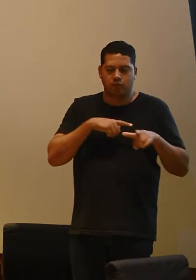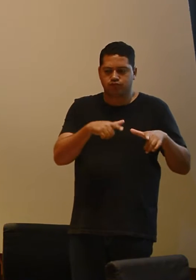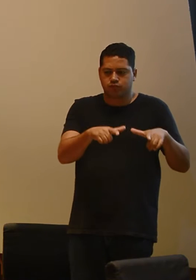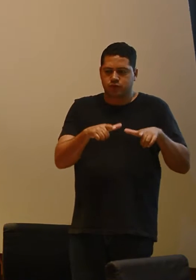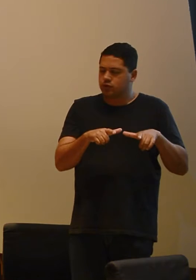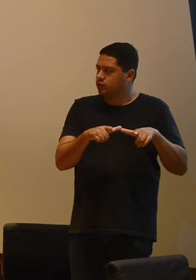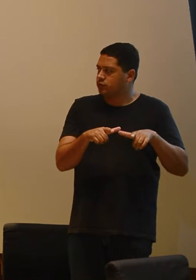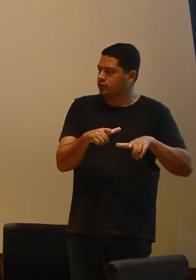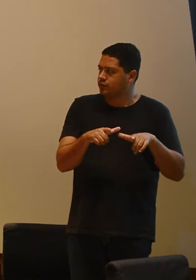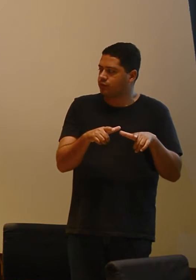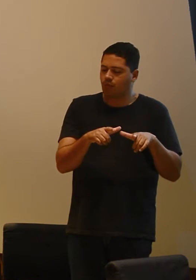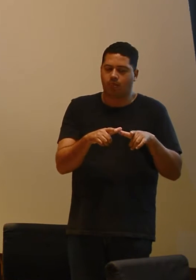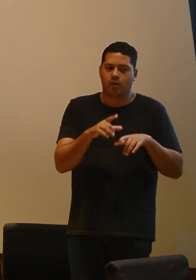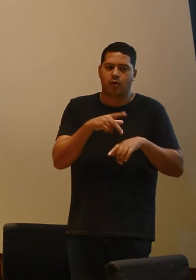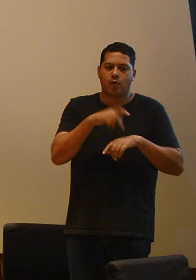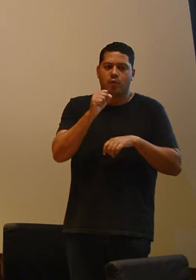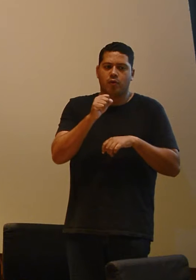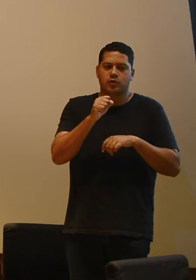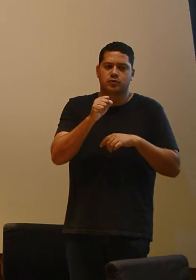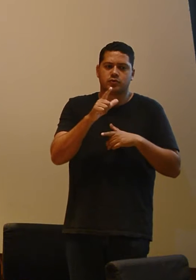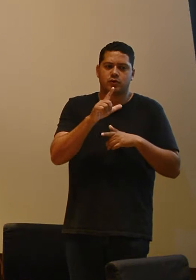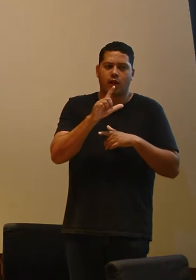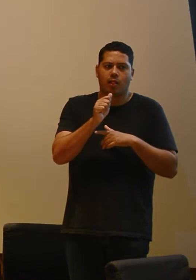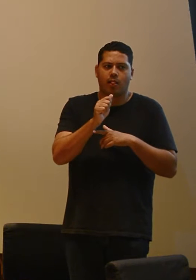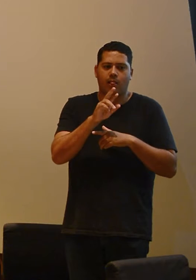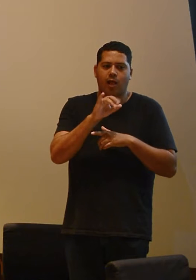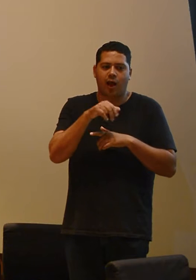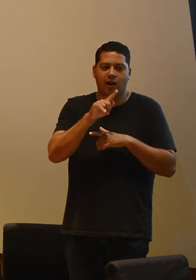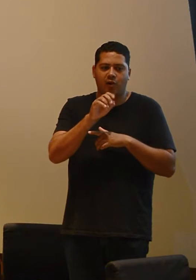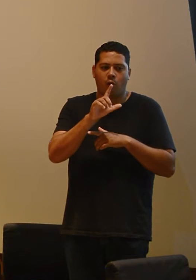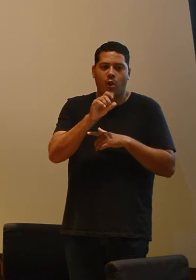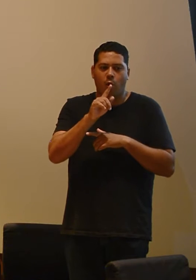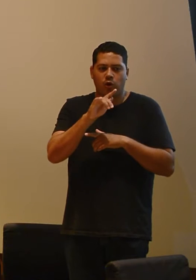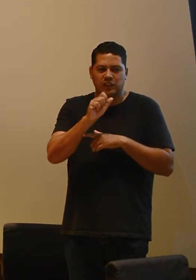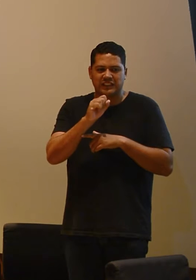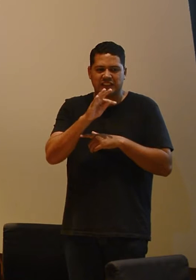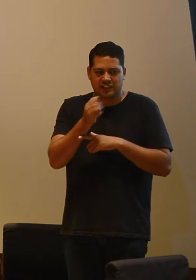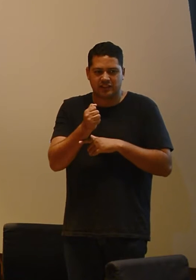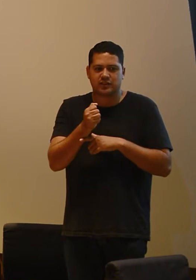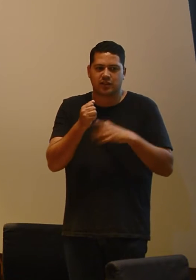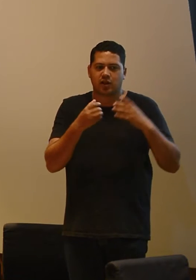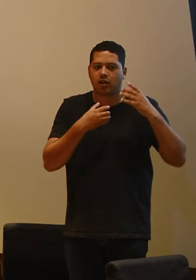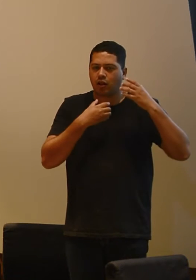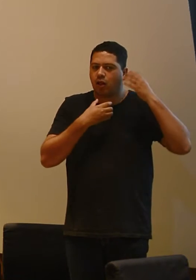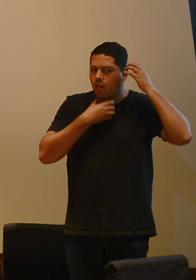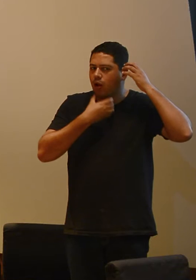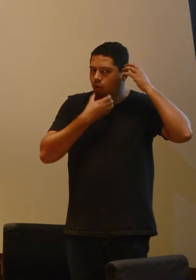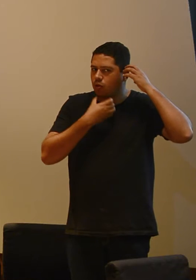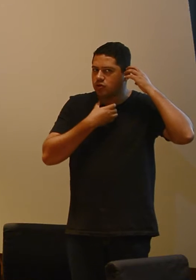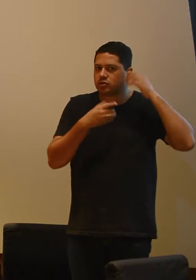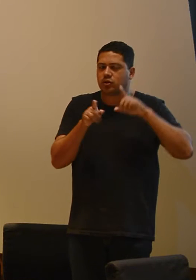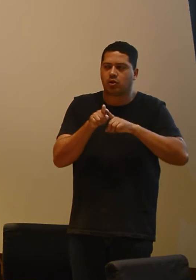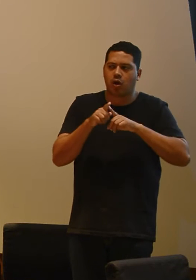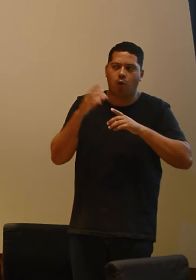em otorrinolaringologia e cirurgia cervical facial pela Associação Brasileira de Otorrinolaringologia